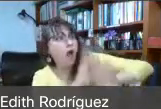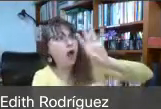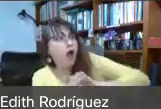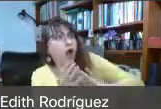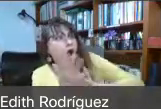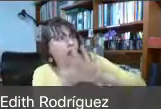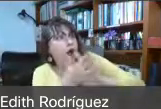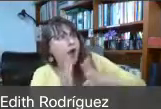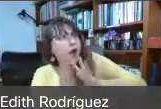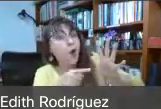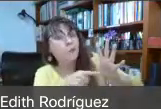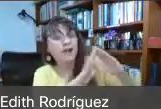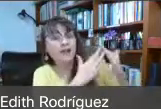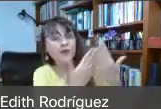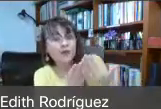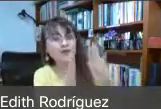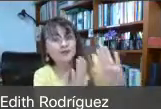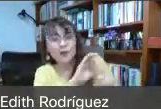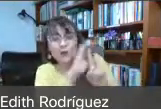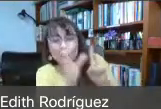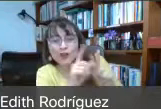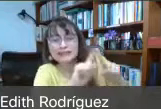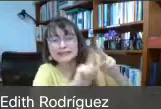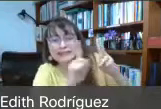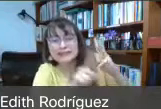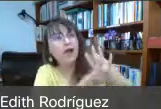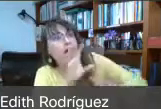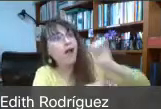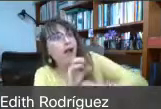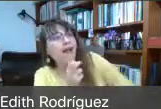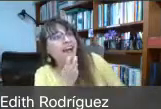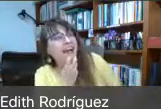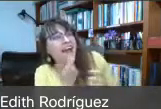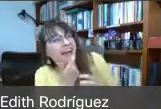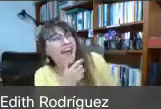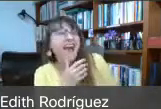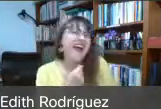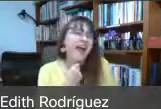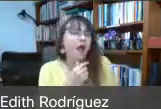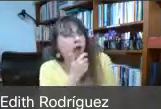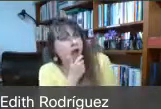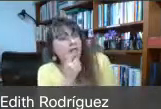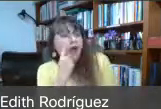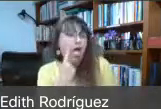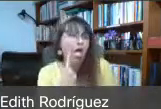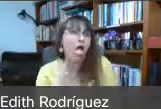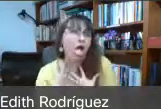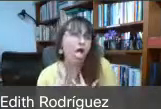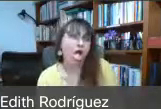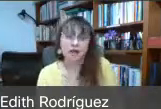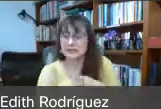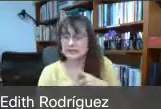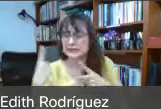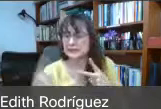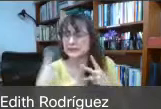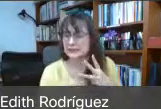las diferentes edades, las diferentes etapas, donde las personas sordas puedan disfrutar de todos esos aspectos culturales,